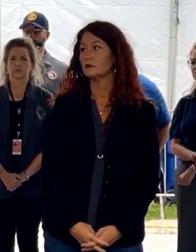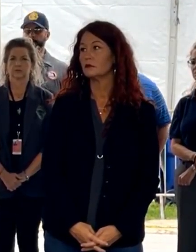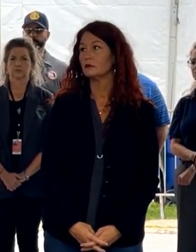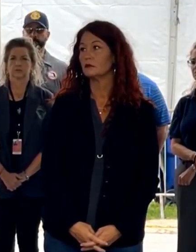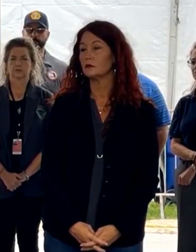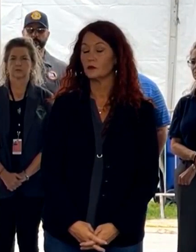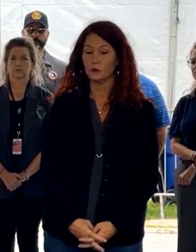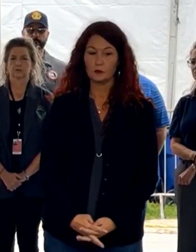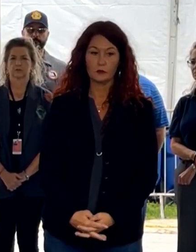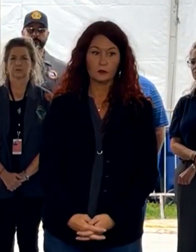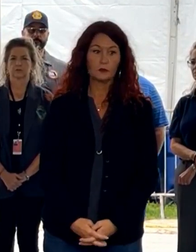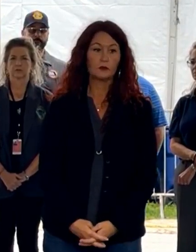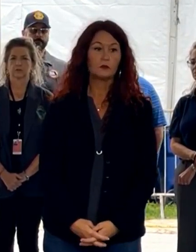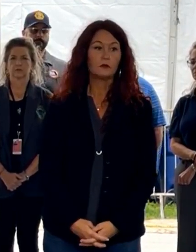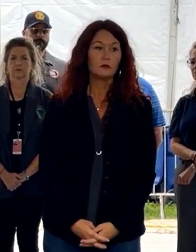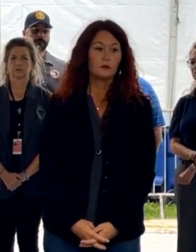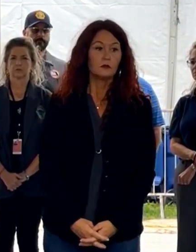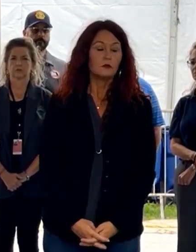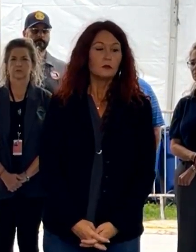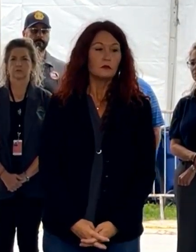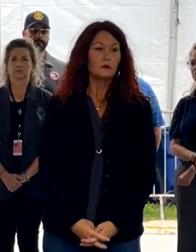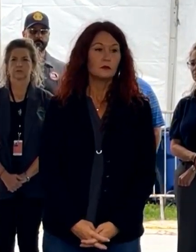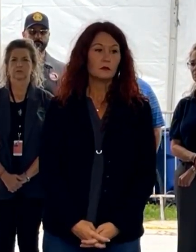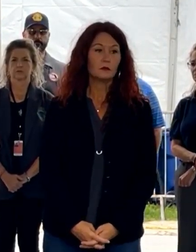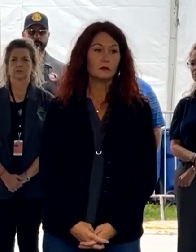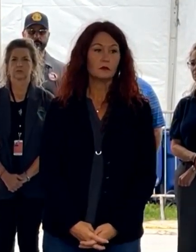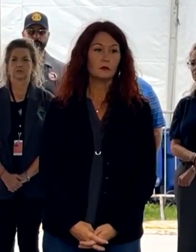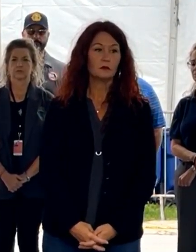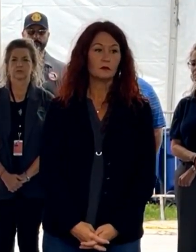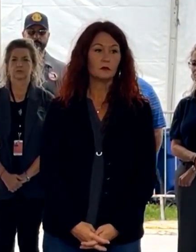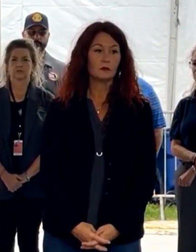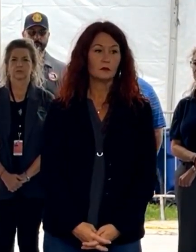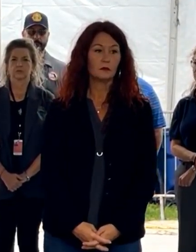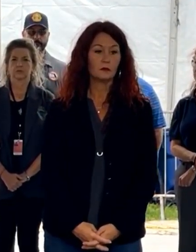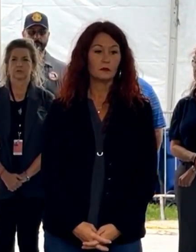191 personas y tenemos 113 personas